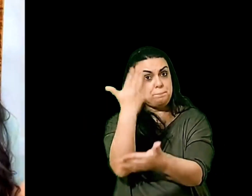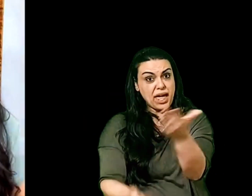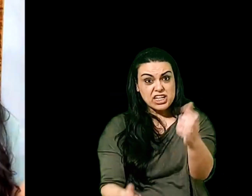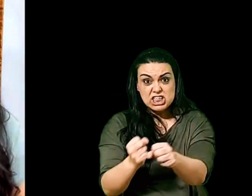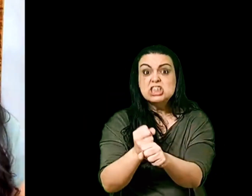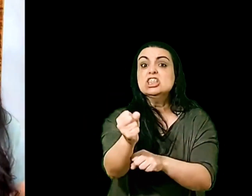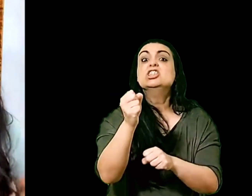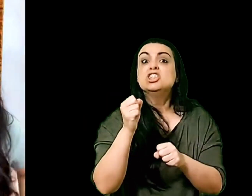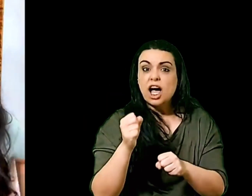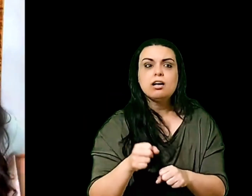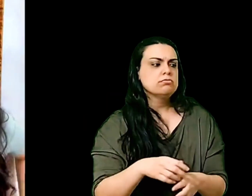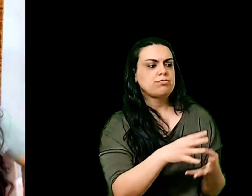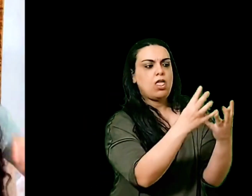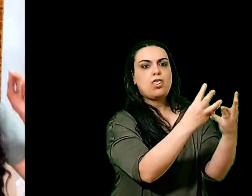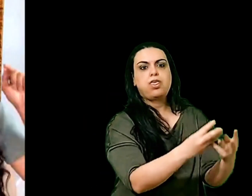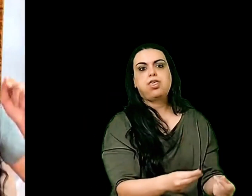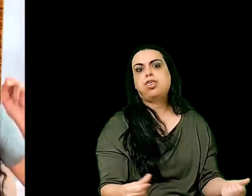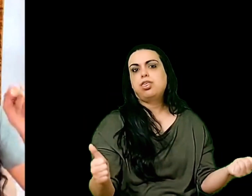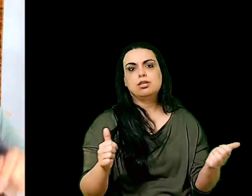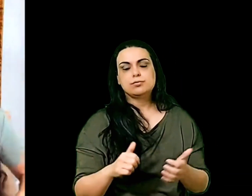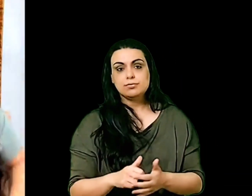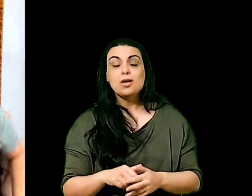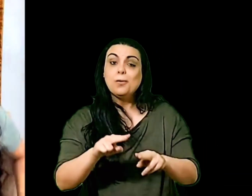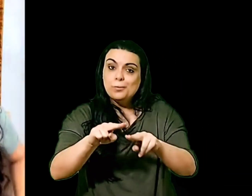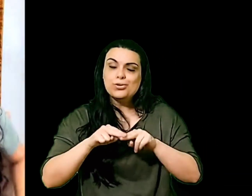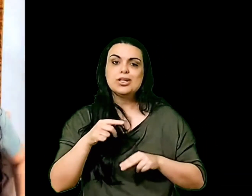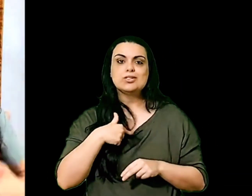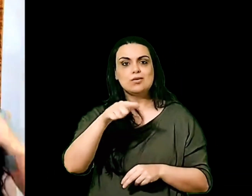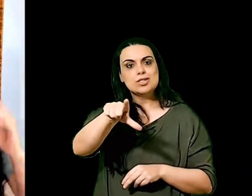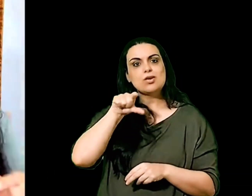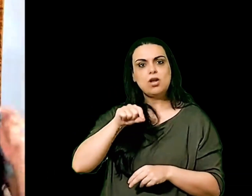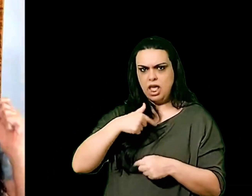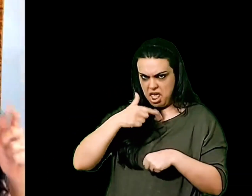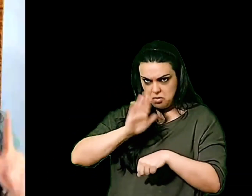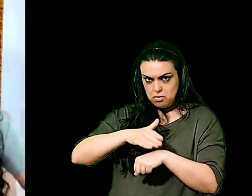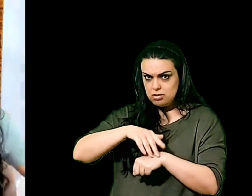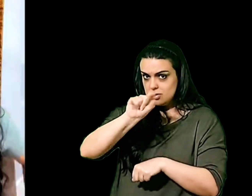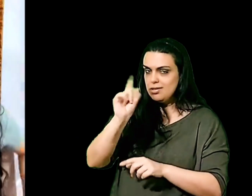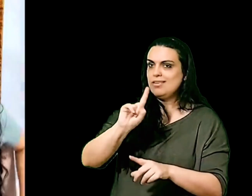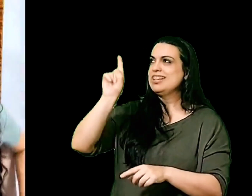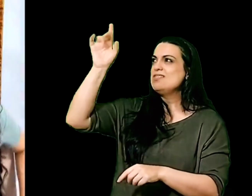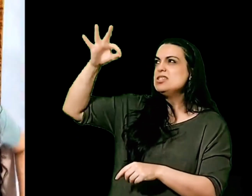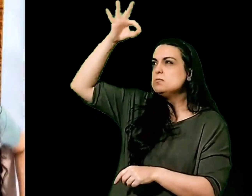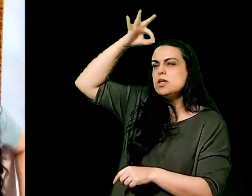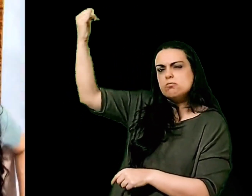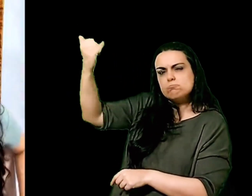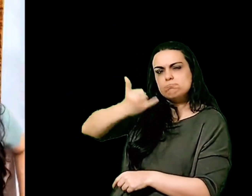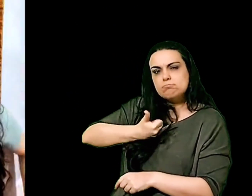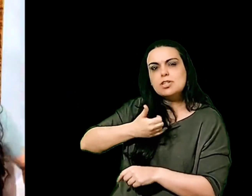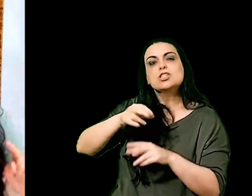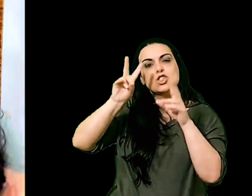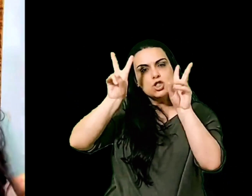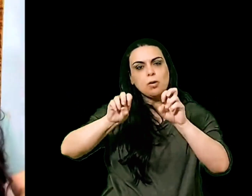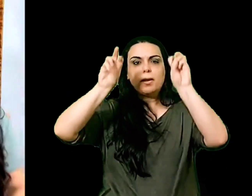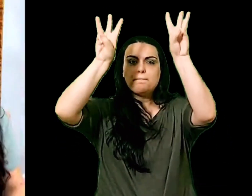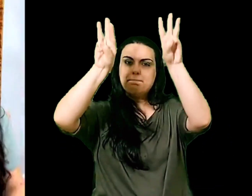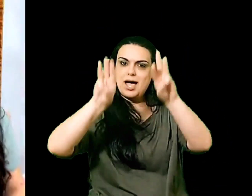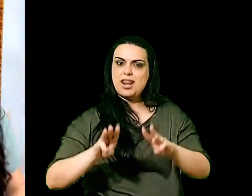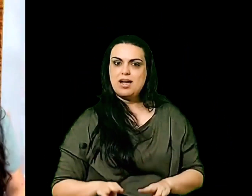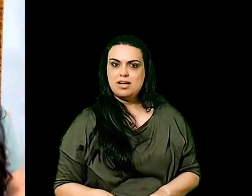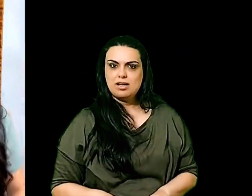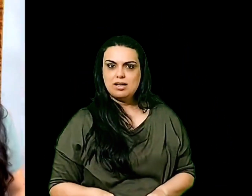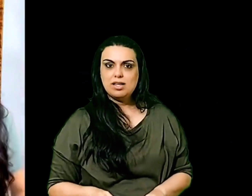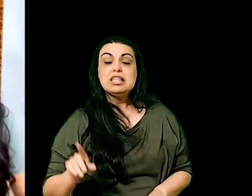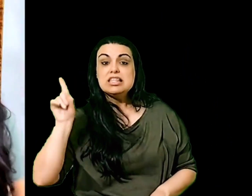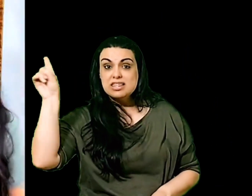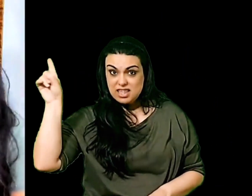sobre a justificativa do que Ele já fez. E foi por isso que eu escolhi o tema do maná. Eu não, o Espírito Santo de Deus. Porque o que Deus está